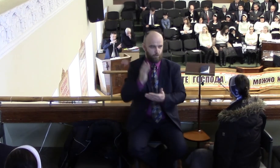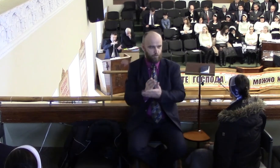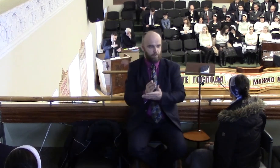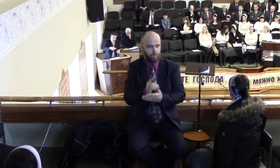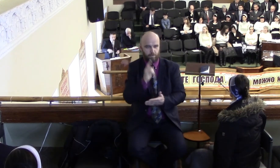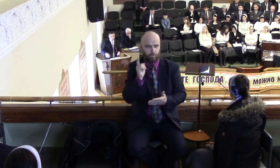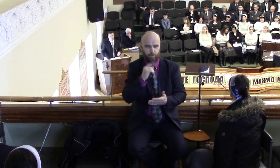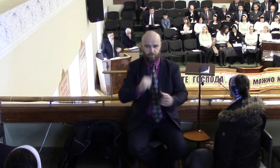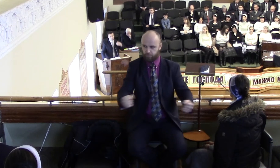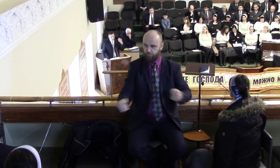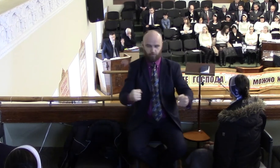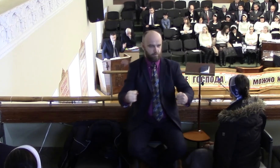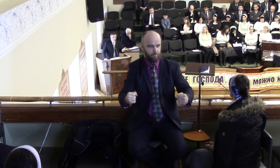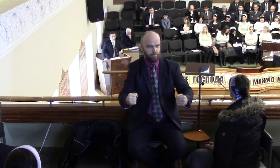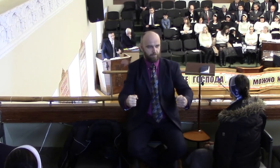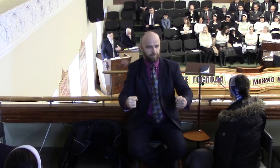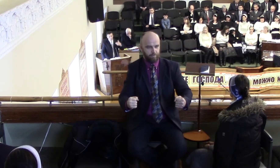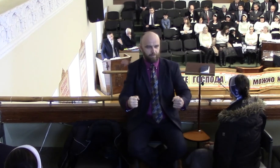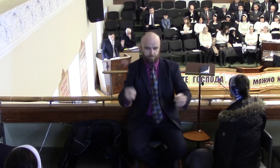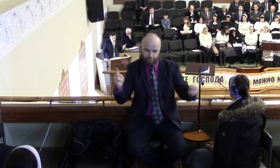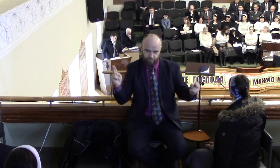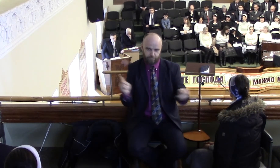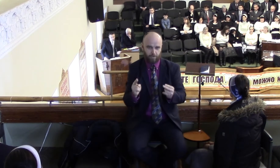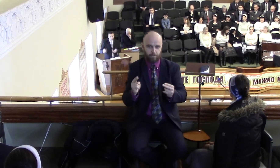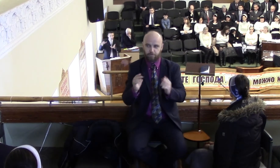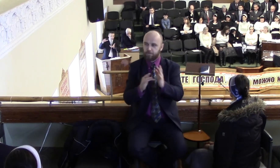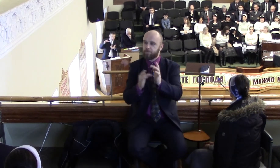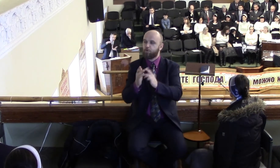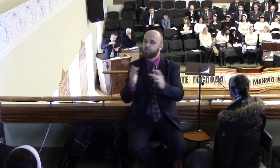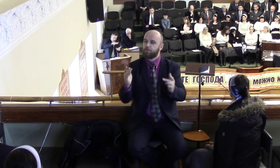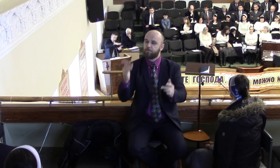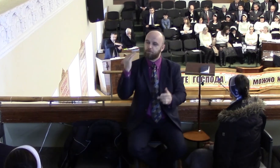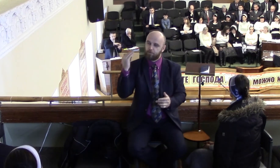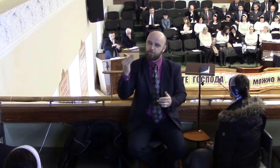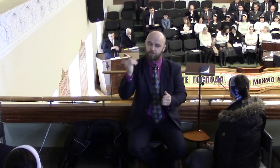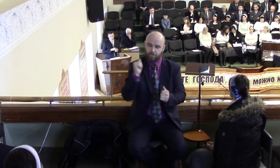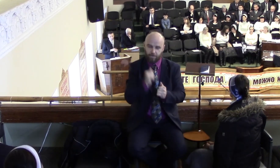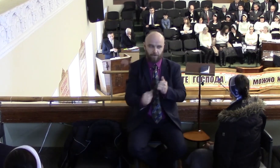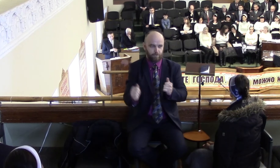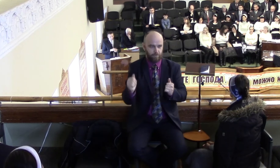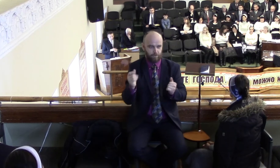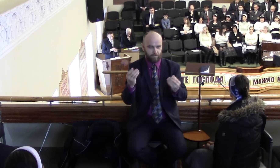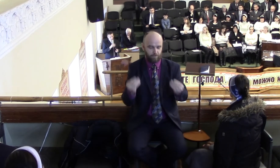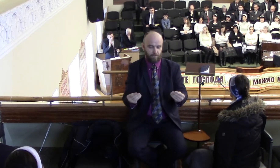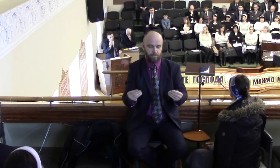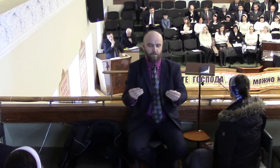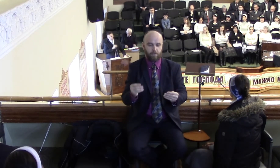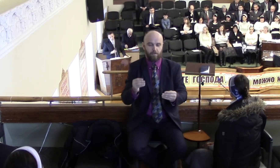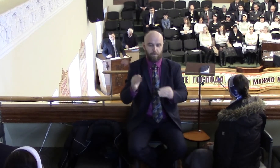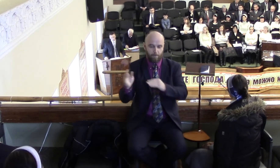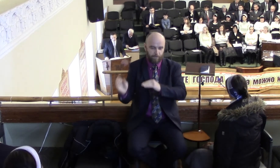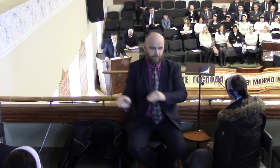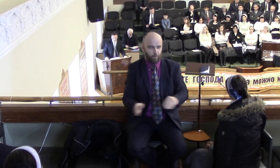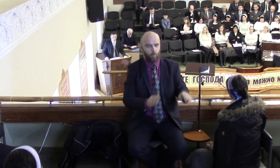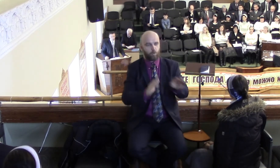жизнь с каждым годом, с каждым месяцем, с каждым днем идет к завершению. Но вот